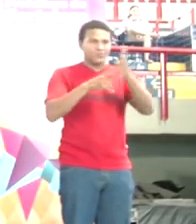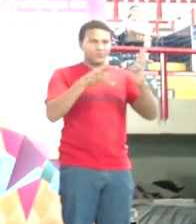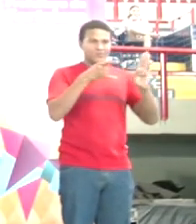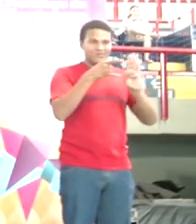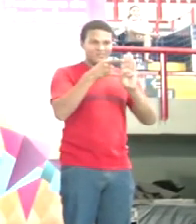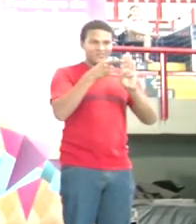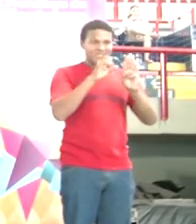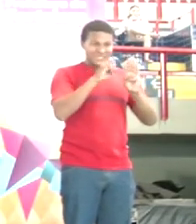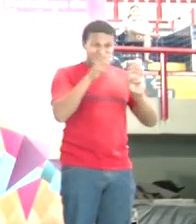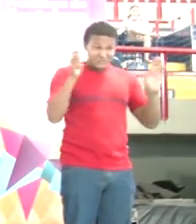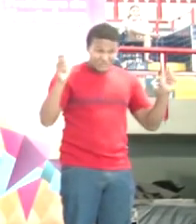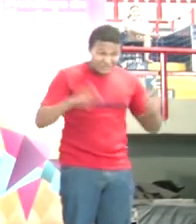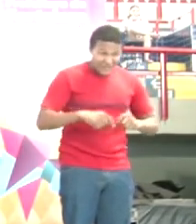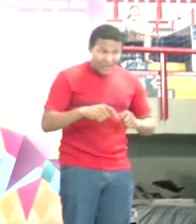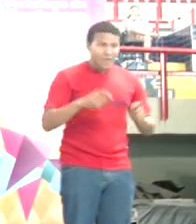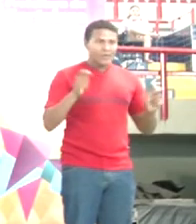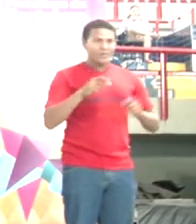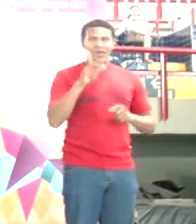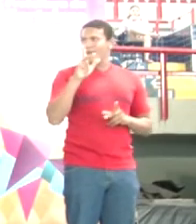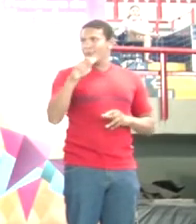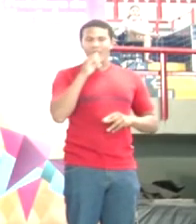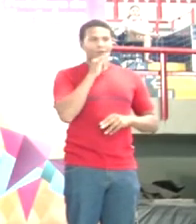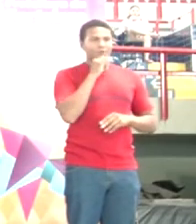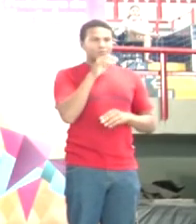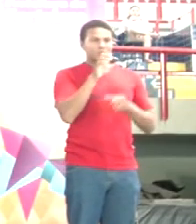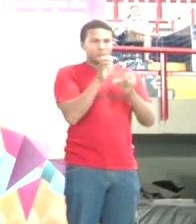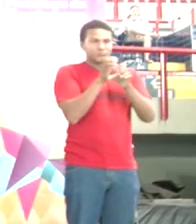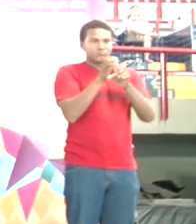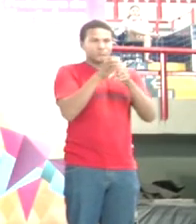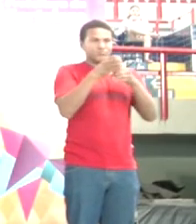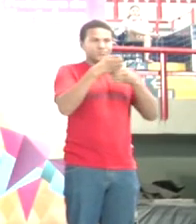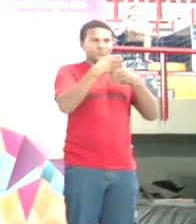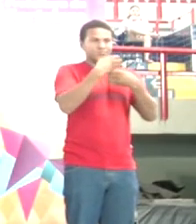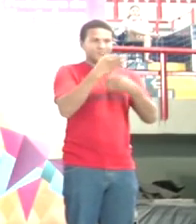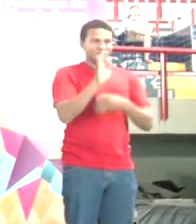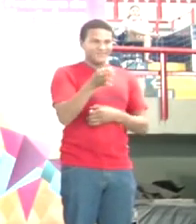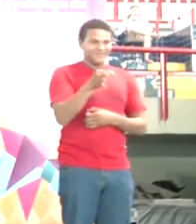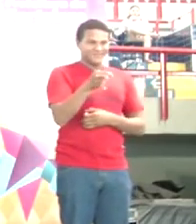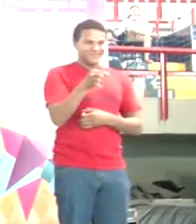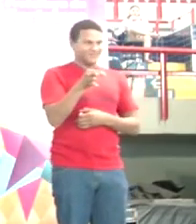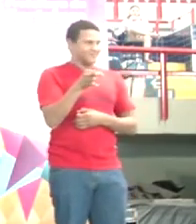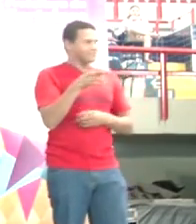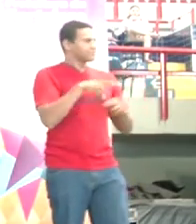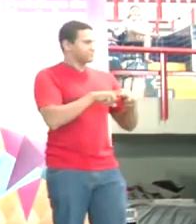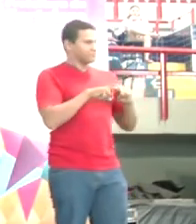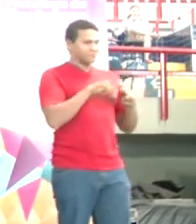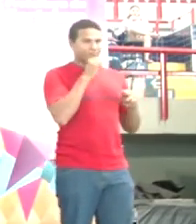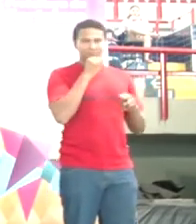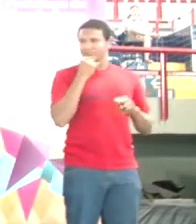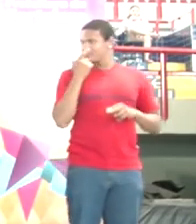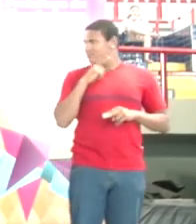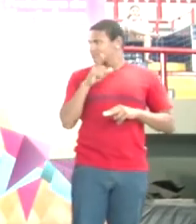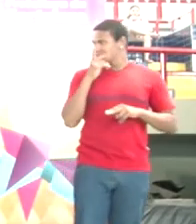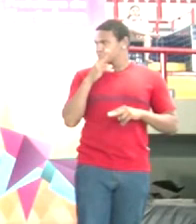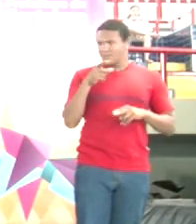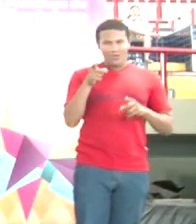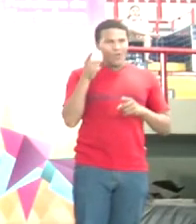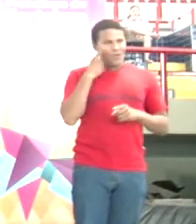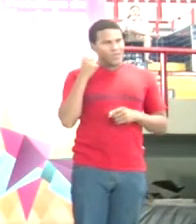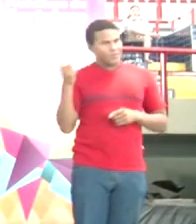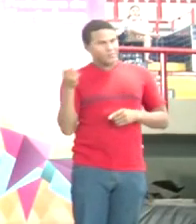e ela girasse em torno do eixo, e quando ela gira, ela vai ocupando o local do